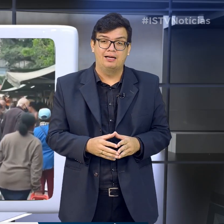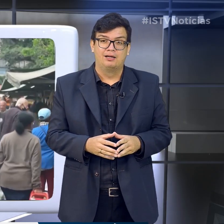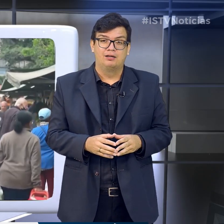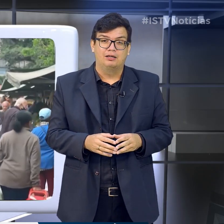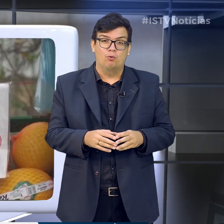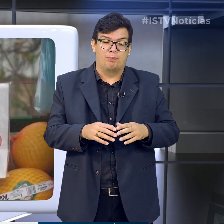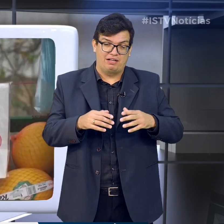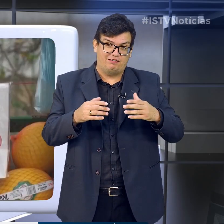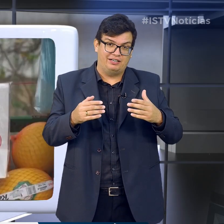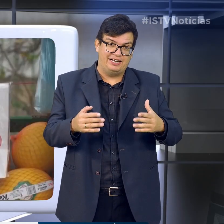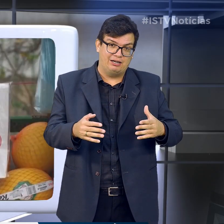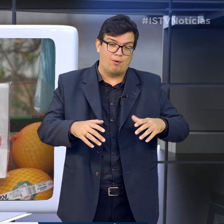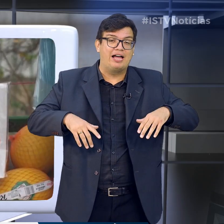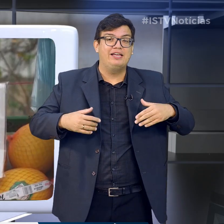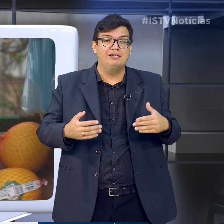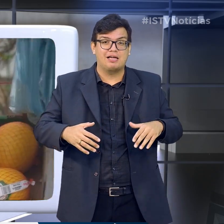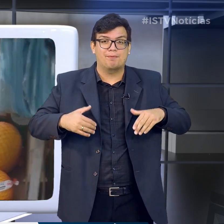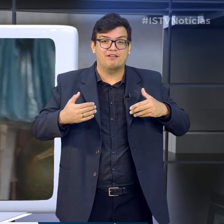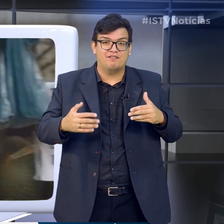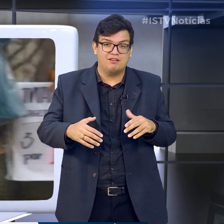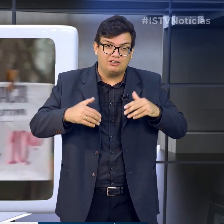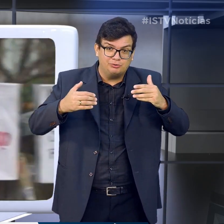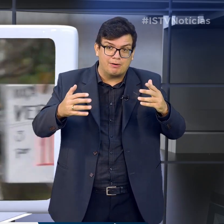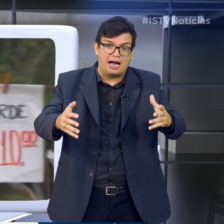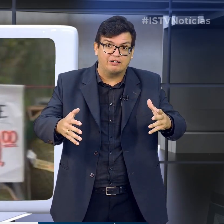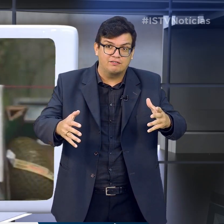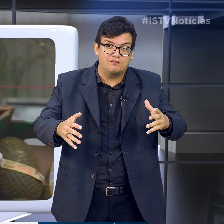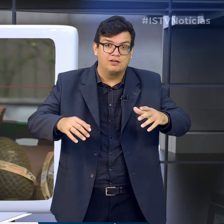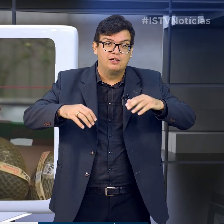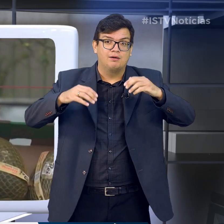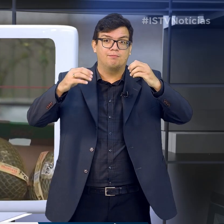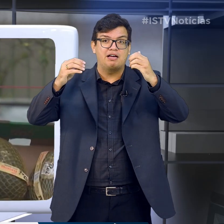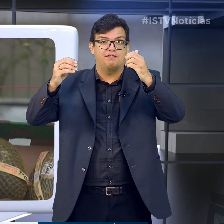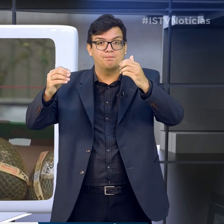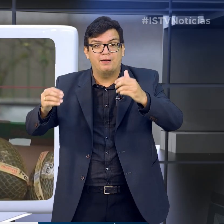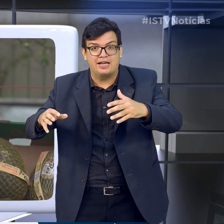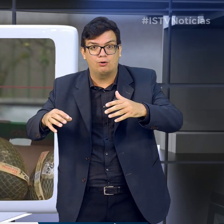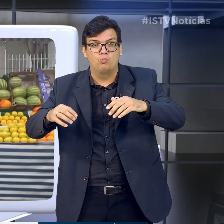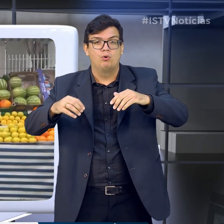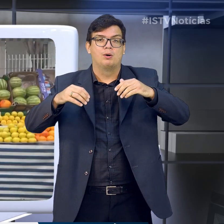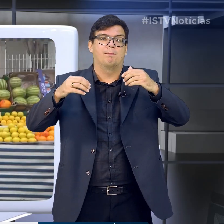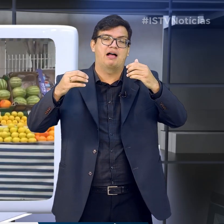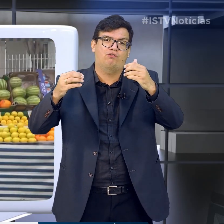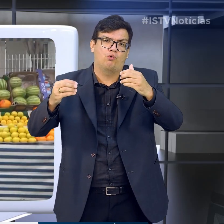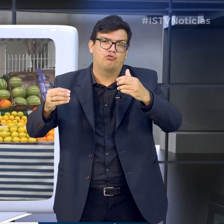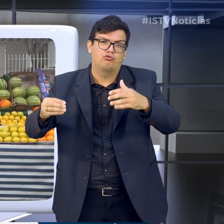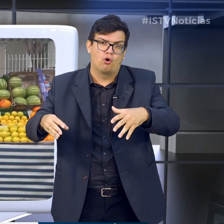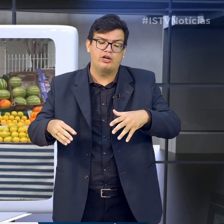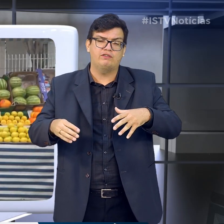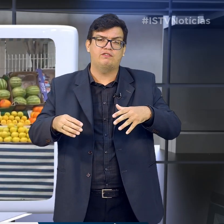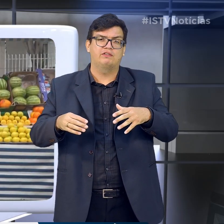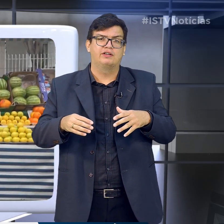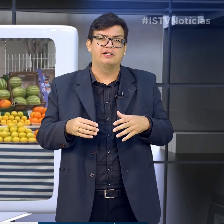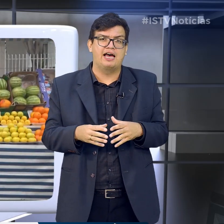o brasileiro ainda precisa de mais emprego mais condições né